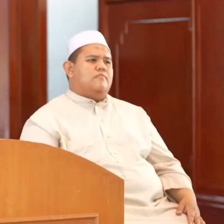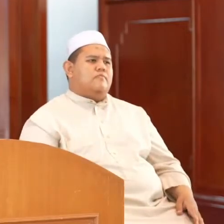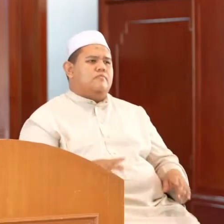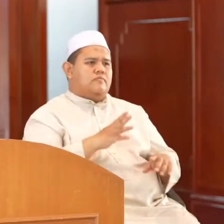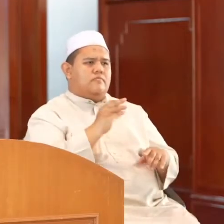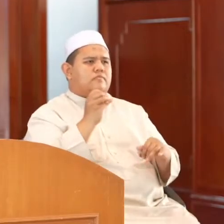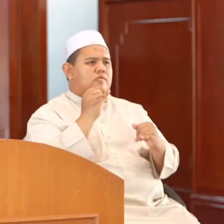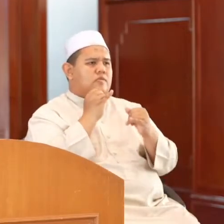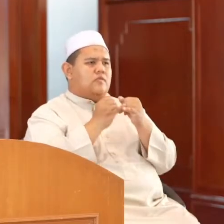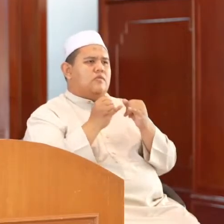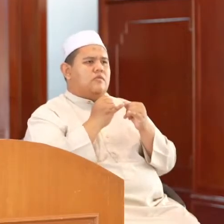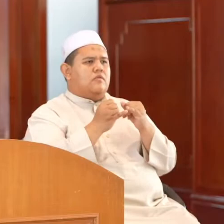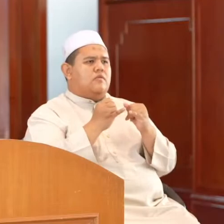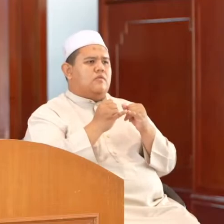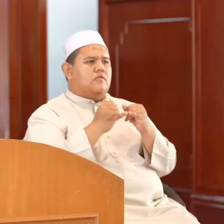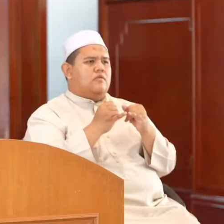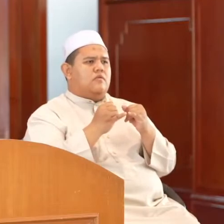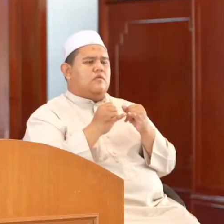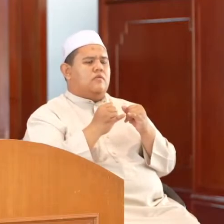Akhirnya